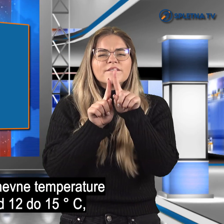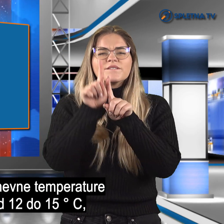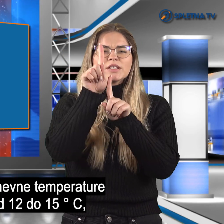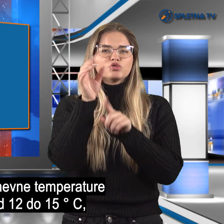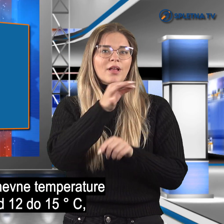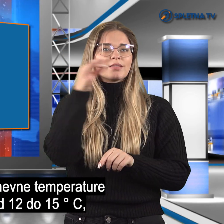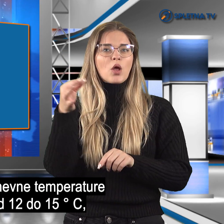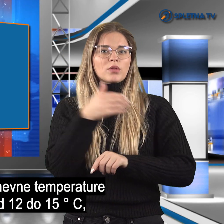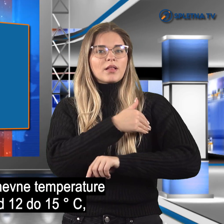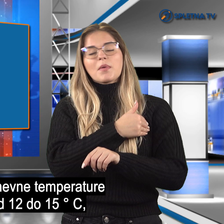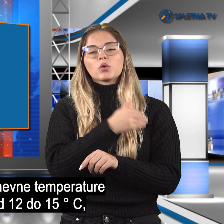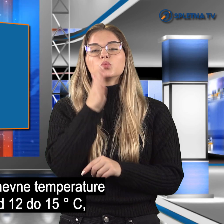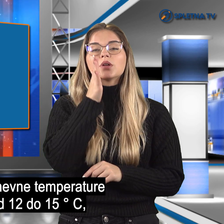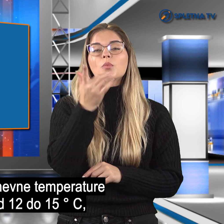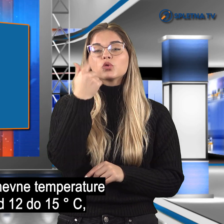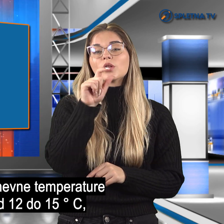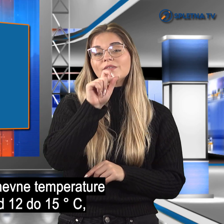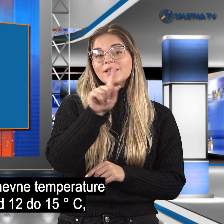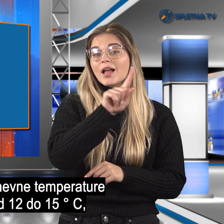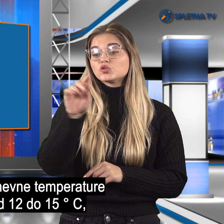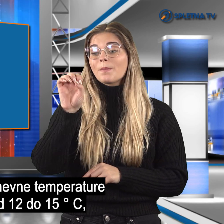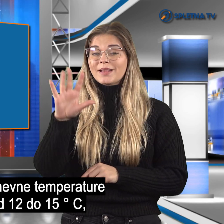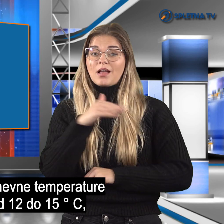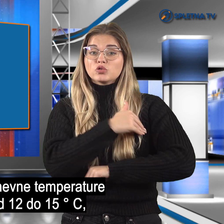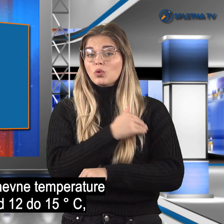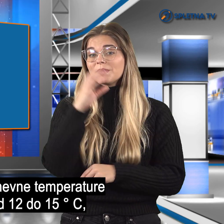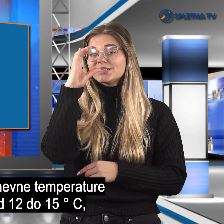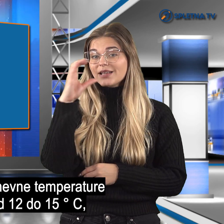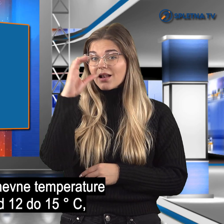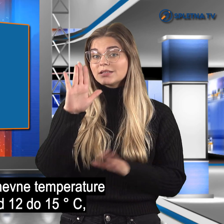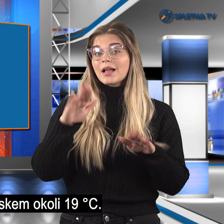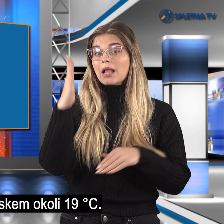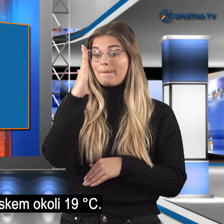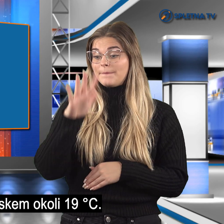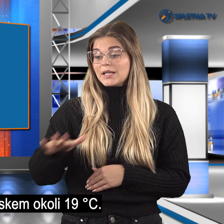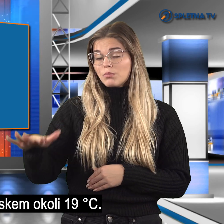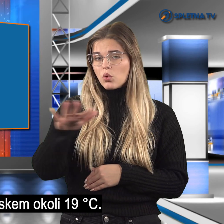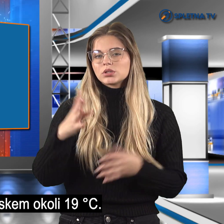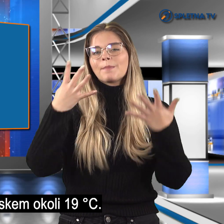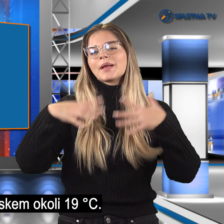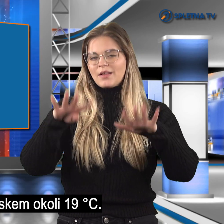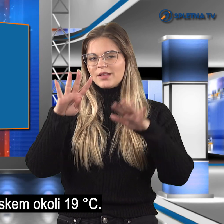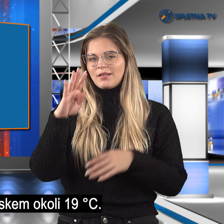Najvišje dnevne temperature bodo od 12 do 15 stopinj Celzija, na Primorskem okoli 19 stopinj Celzija.